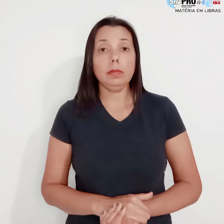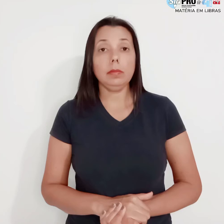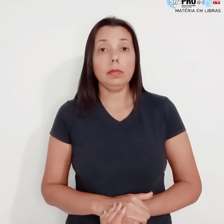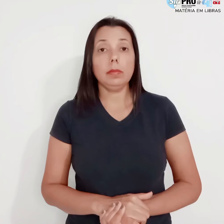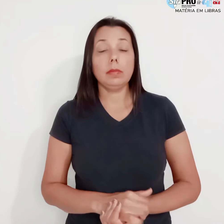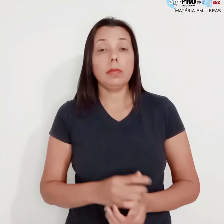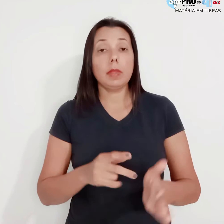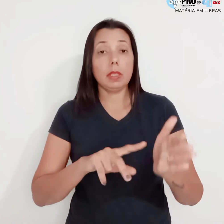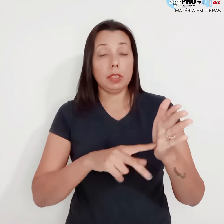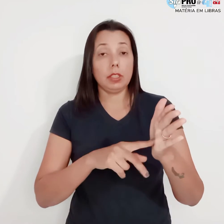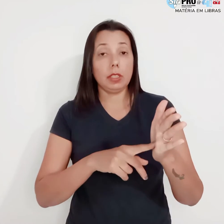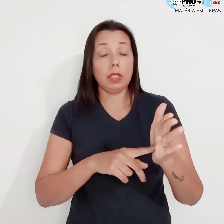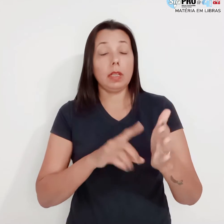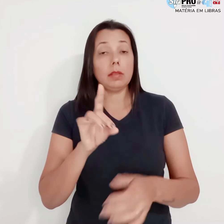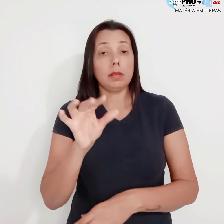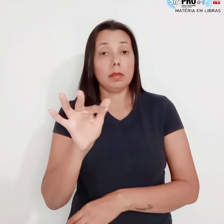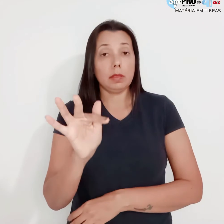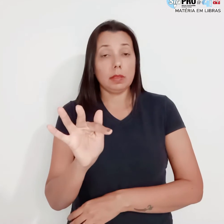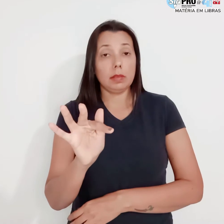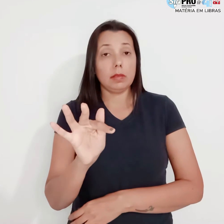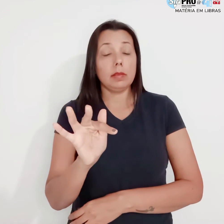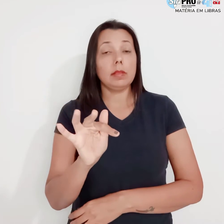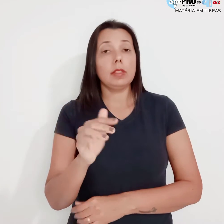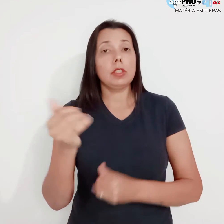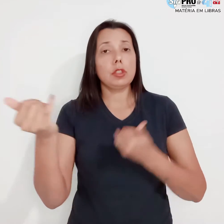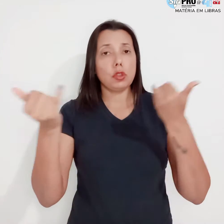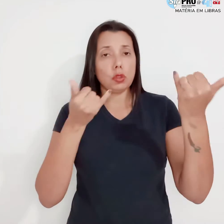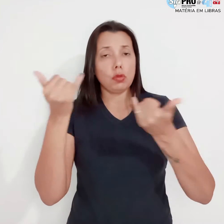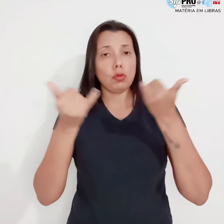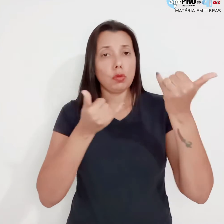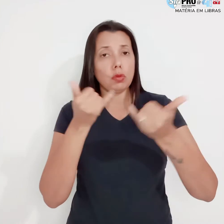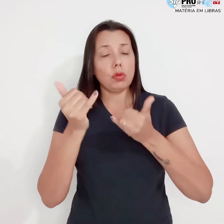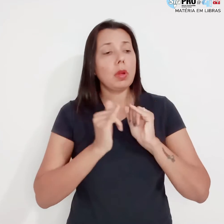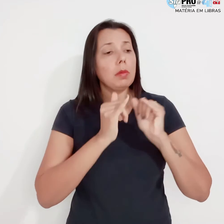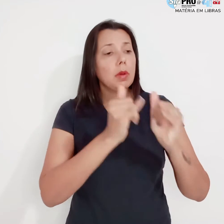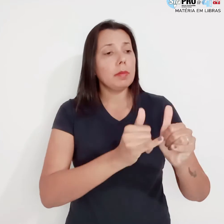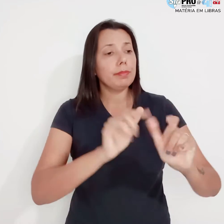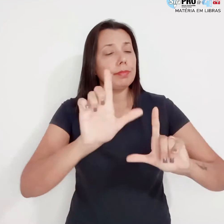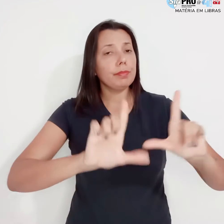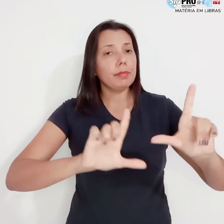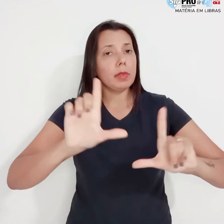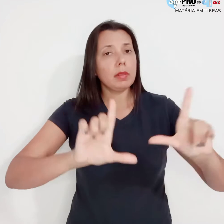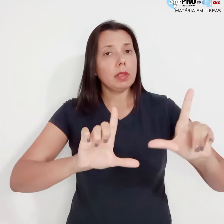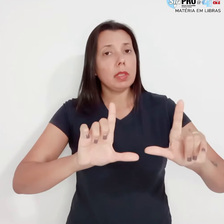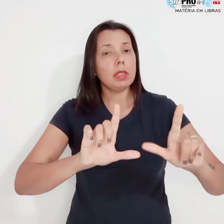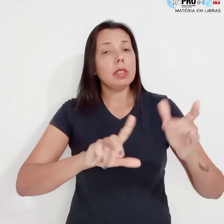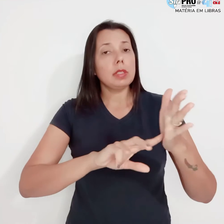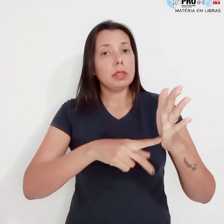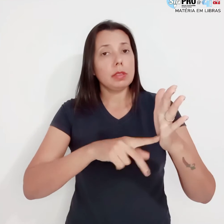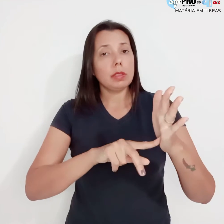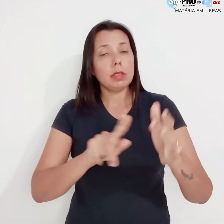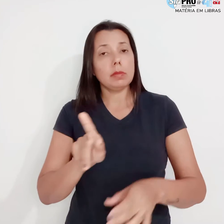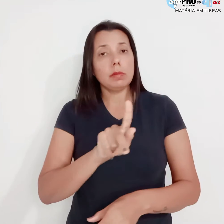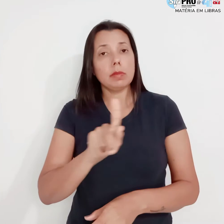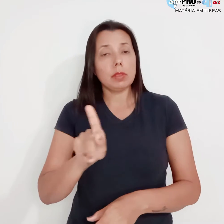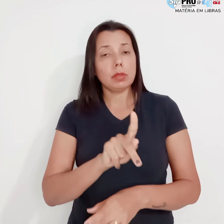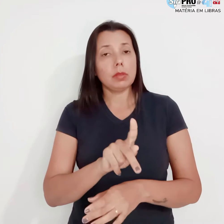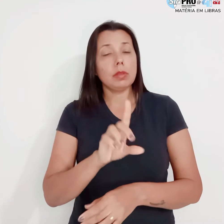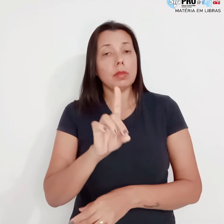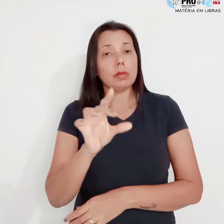Simpro, Distrito Federal, divulga comunicado nas TVs. O Sindicato dos Professores no Distrito